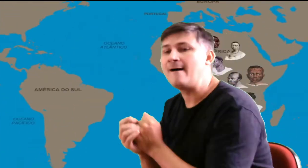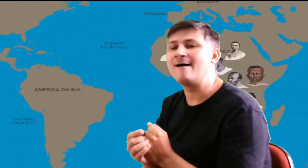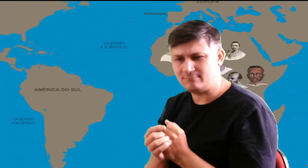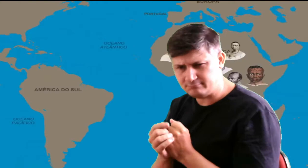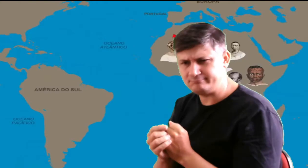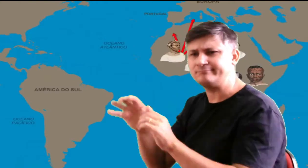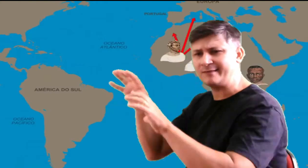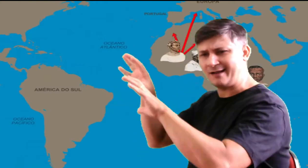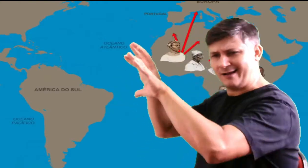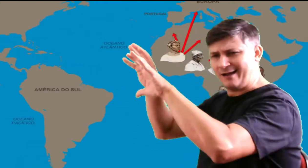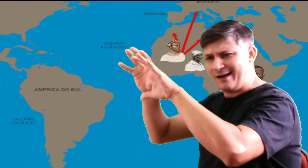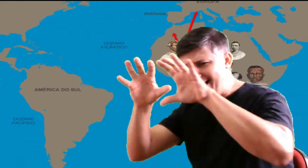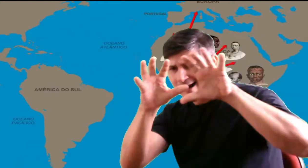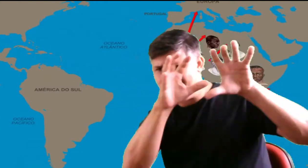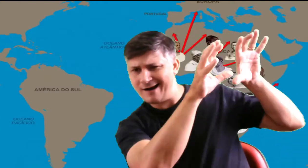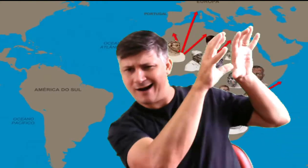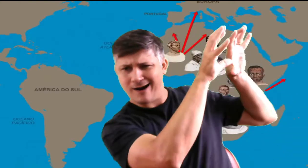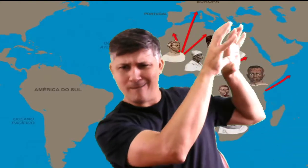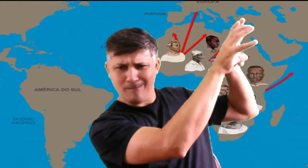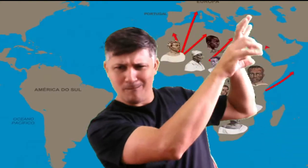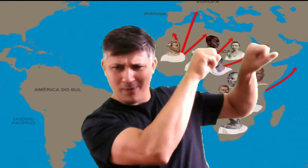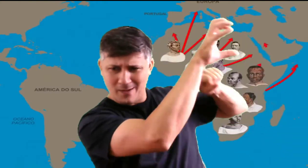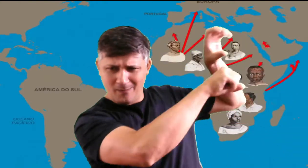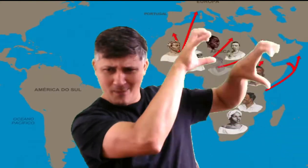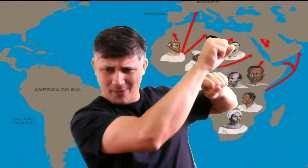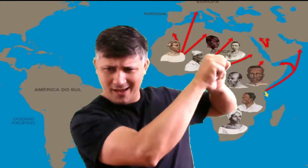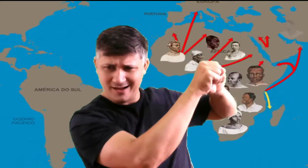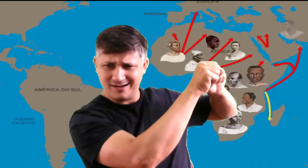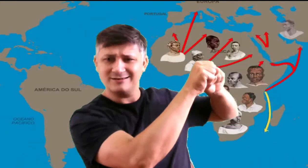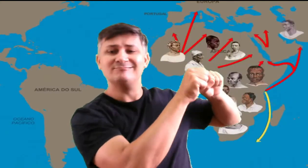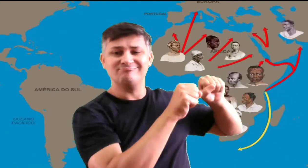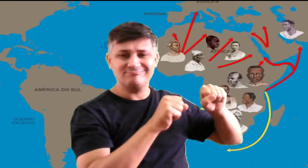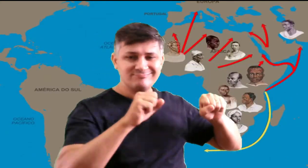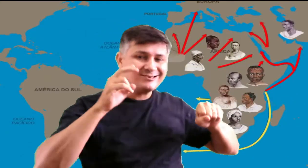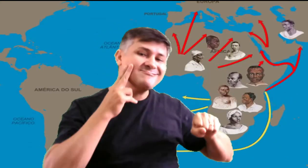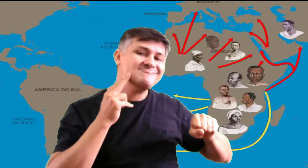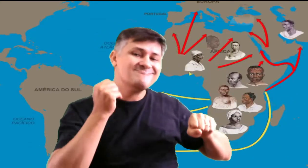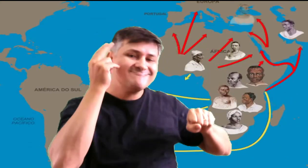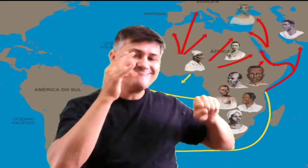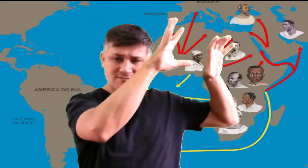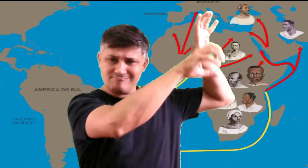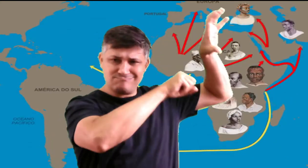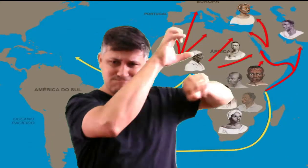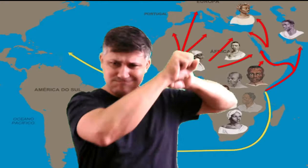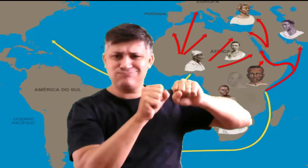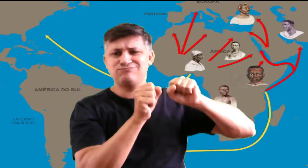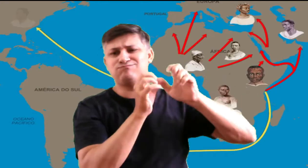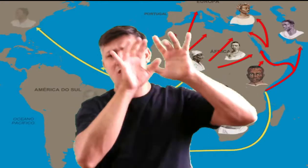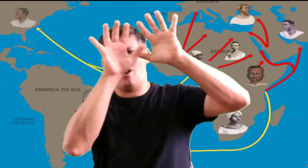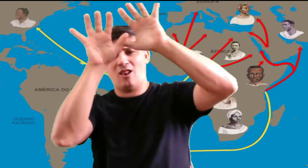africana ganhou enorme proporção, provocando o maior movimento migratório forçado da história.